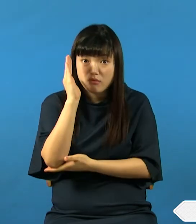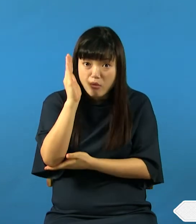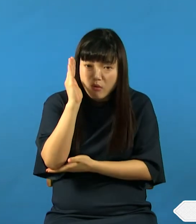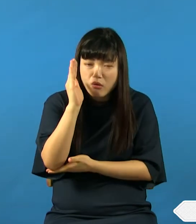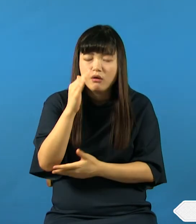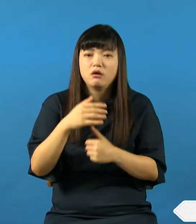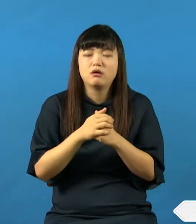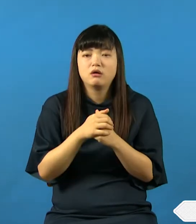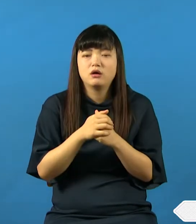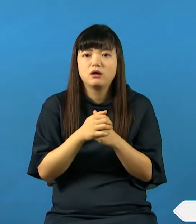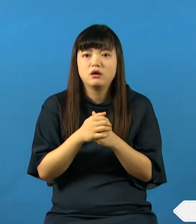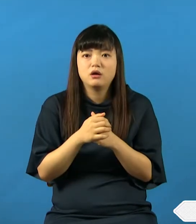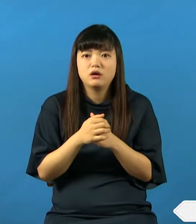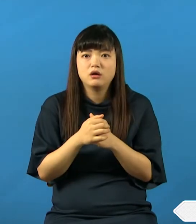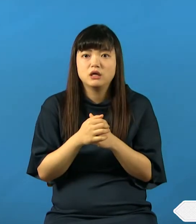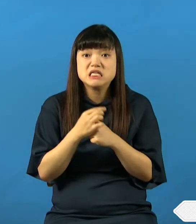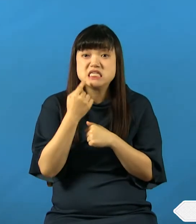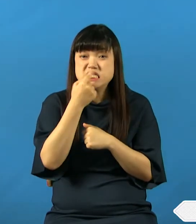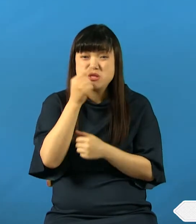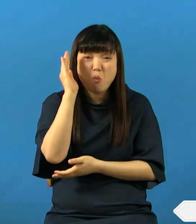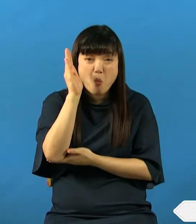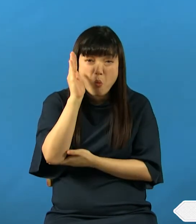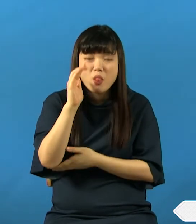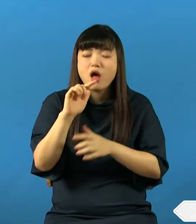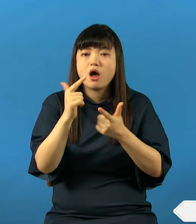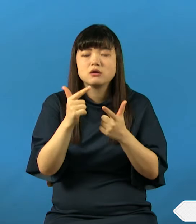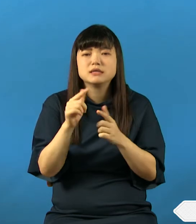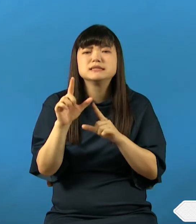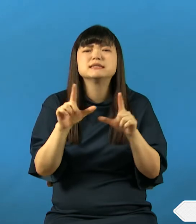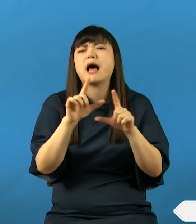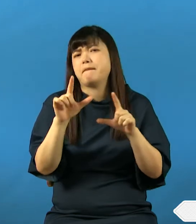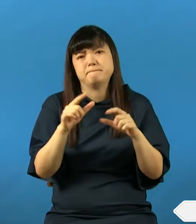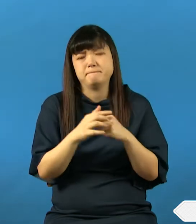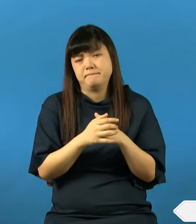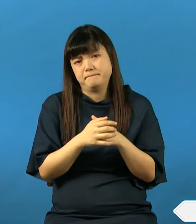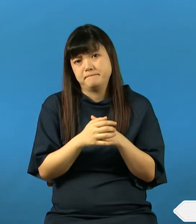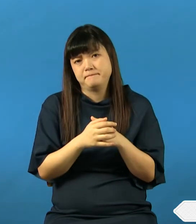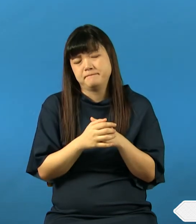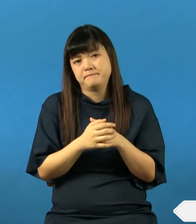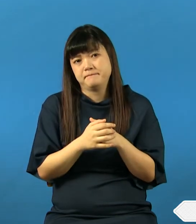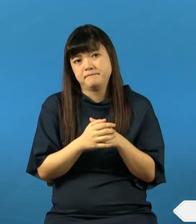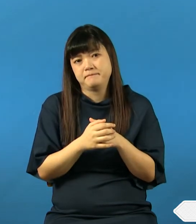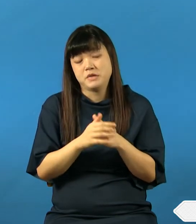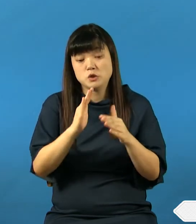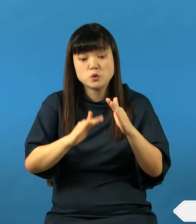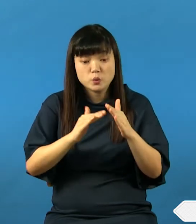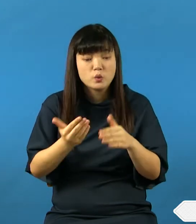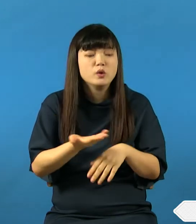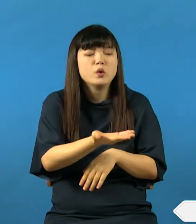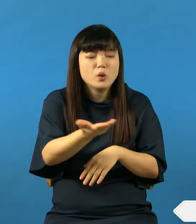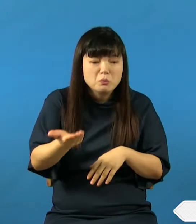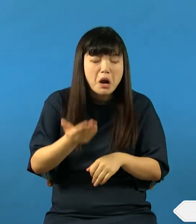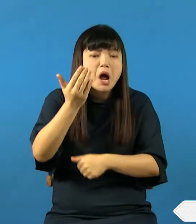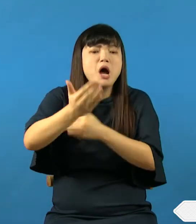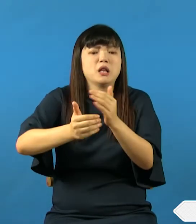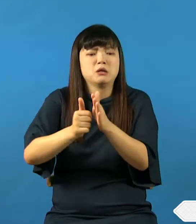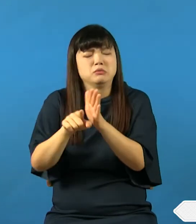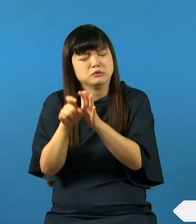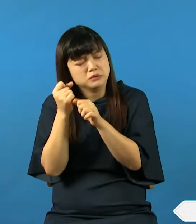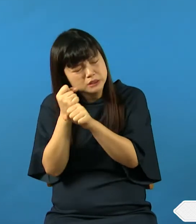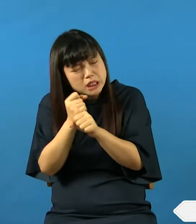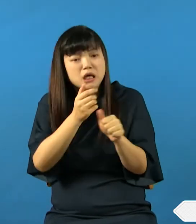그러니까 그분의 설교는 무슨 이론이 아니고 삶 그 자체입니다. 그 목사님이 성도들에게